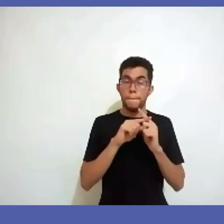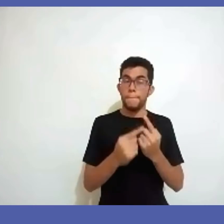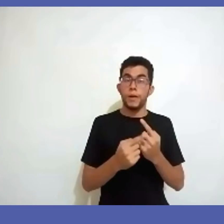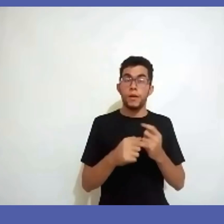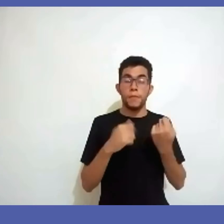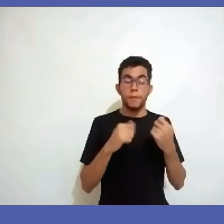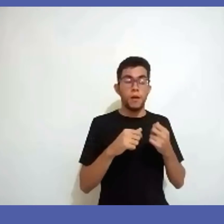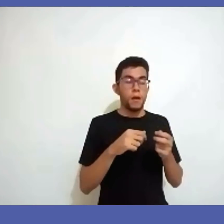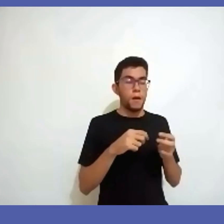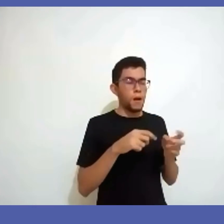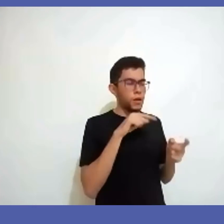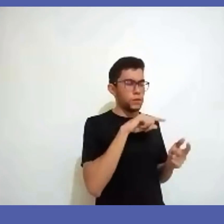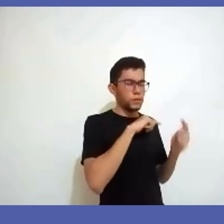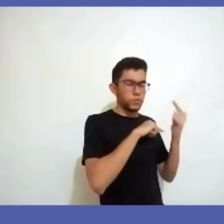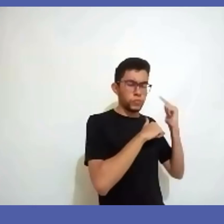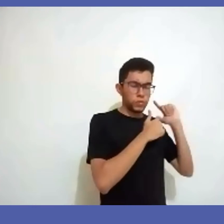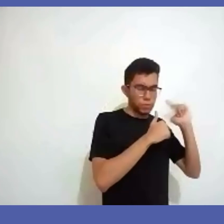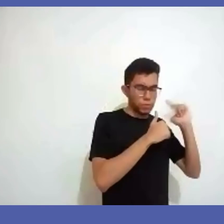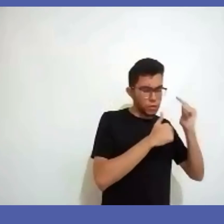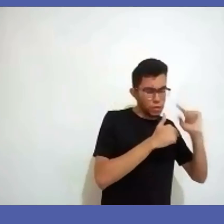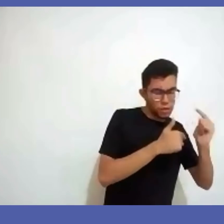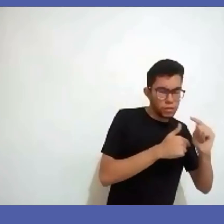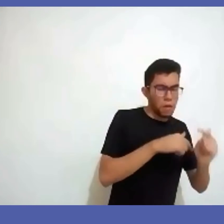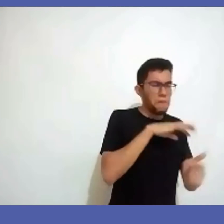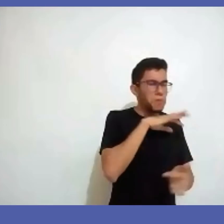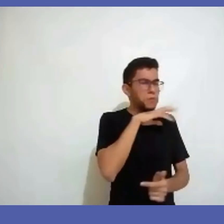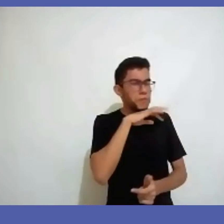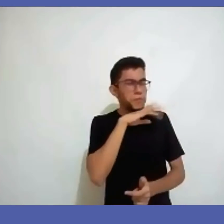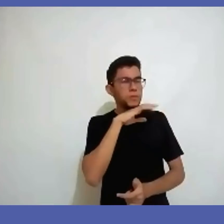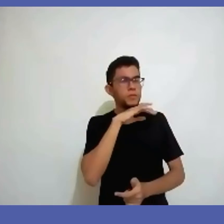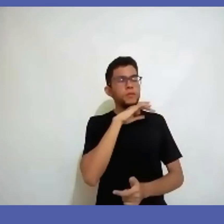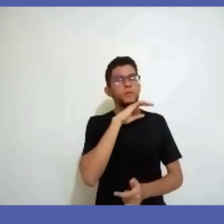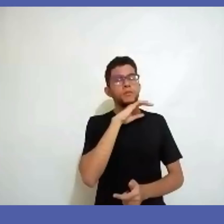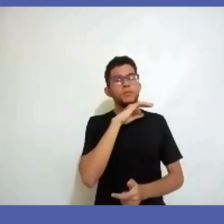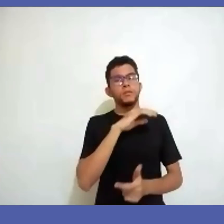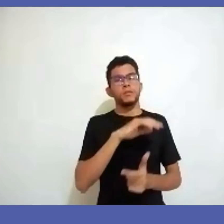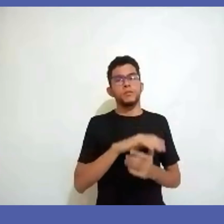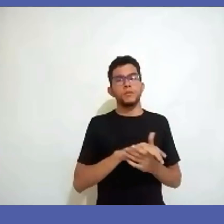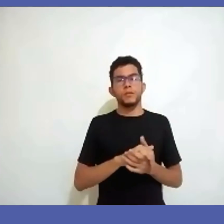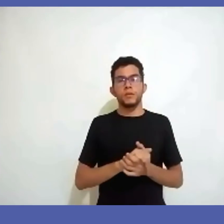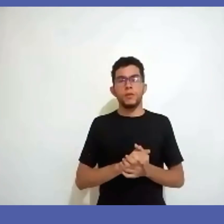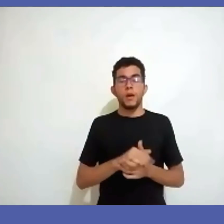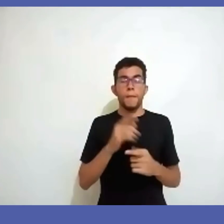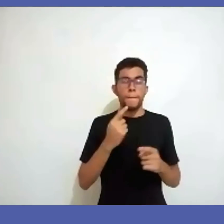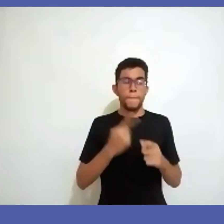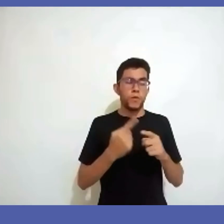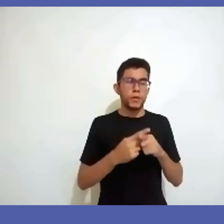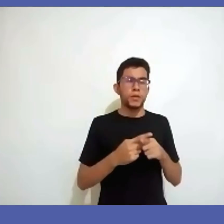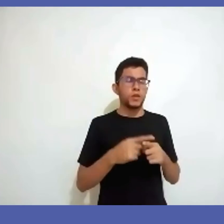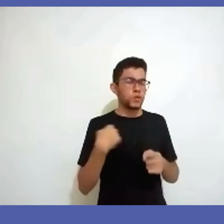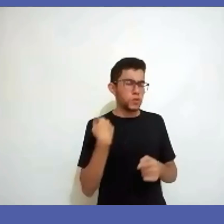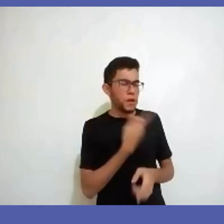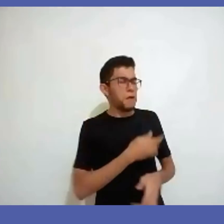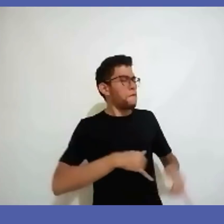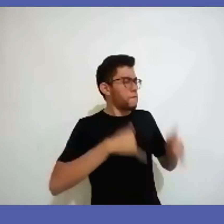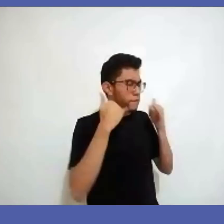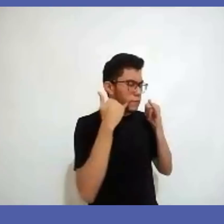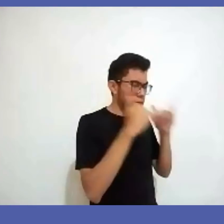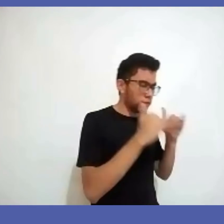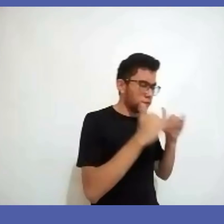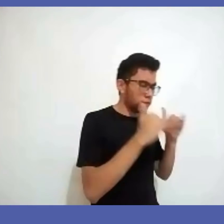esta geração? É semelhante a meninos sentados nas praças, gritam aos companheiros. Esta geração,